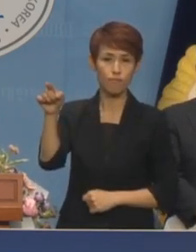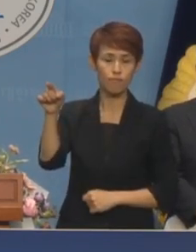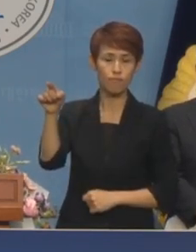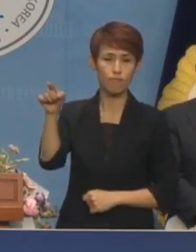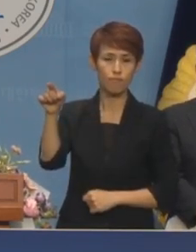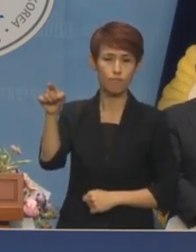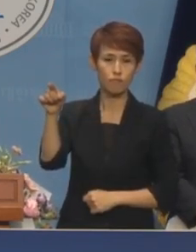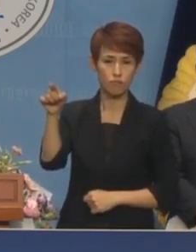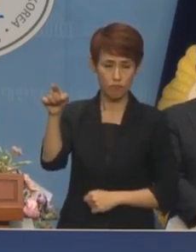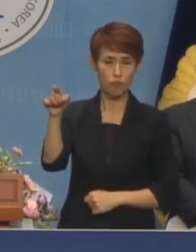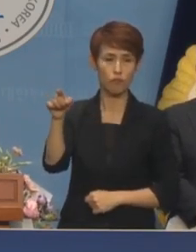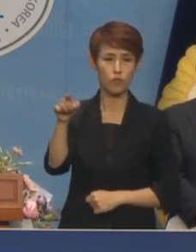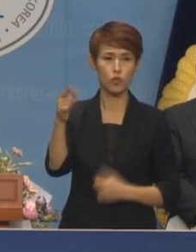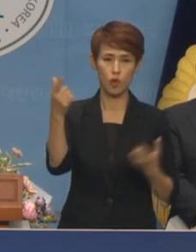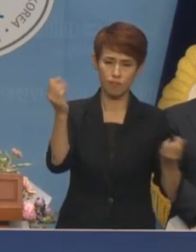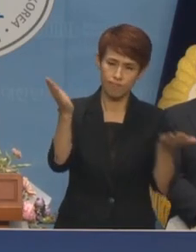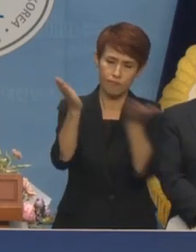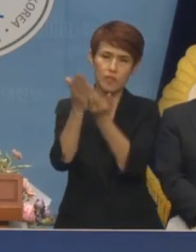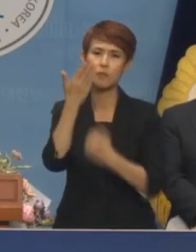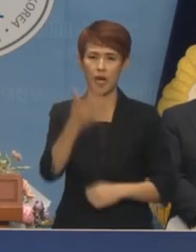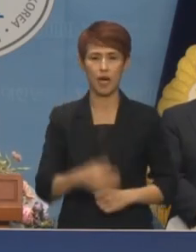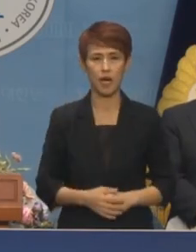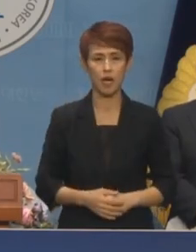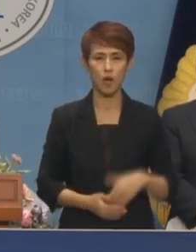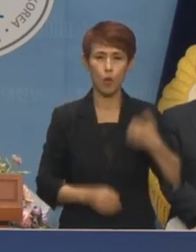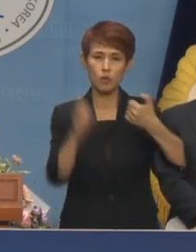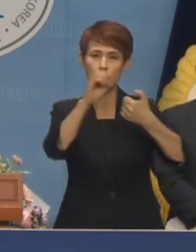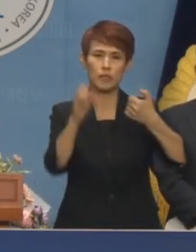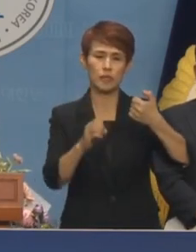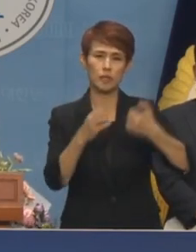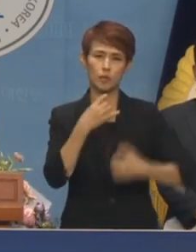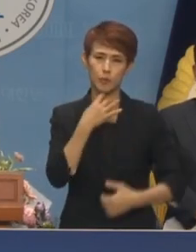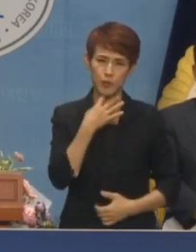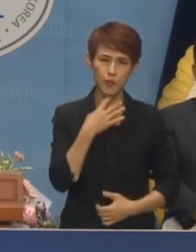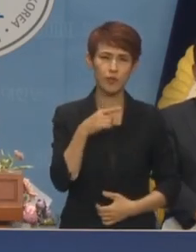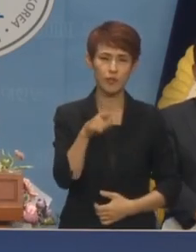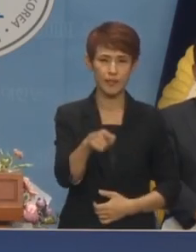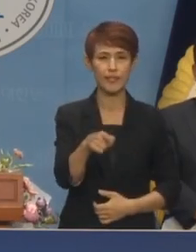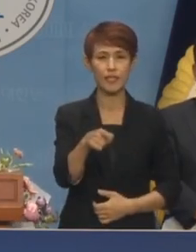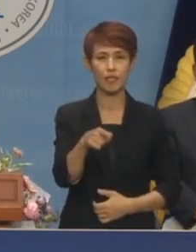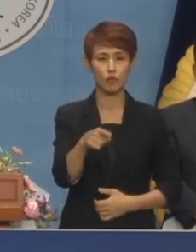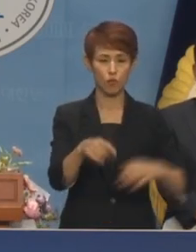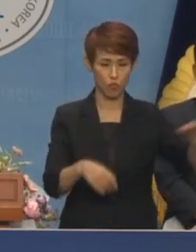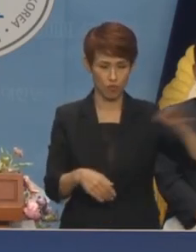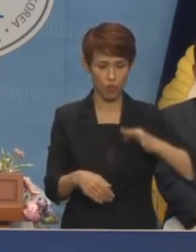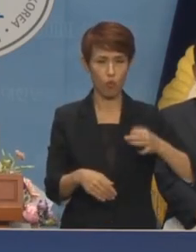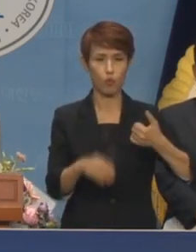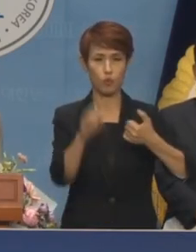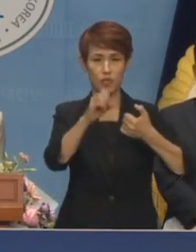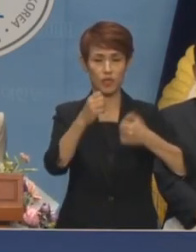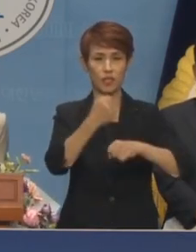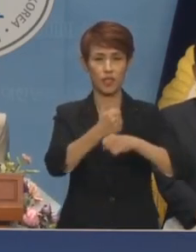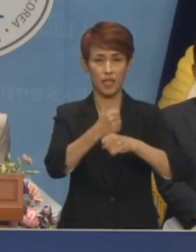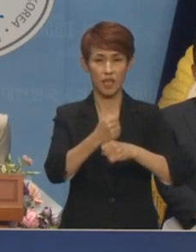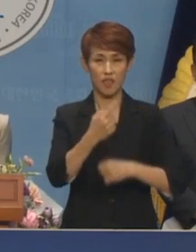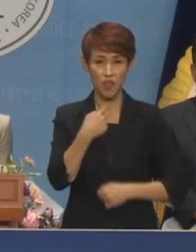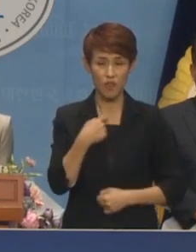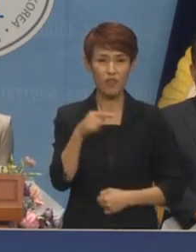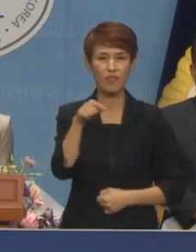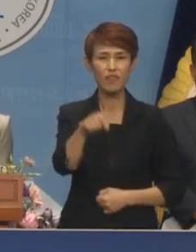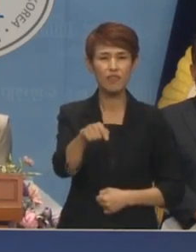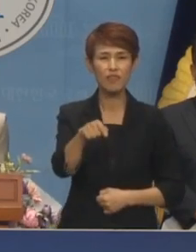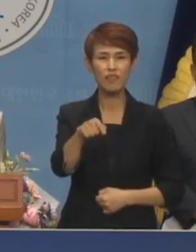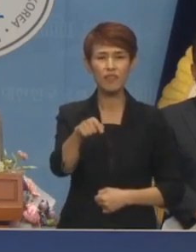규제를 넘어설 수가 있습니다. 그래서 50%밖에 못했던 50% 비록 이상이라고 했지만은 그걸 좀 더